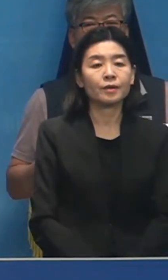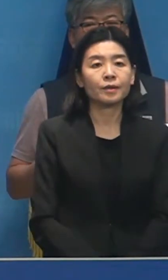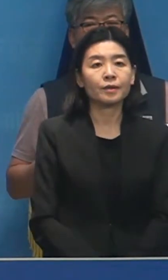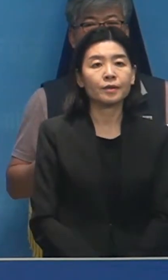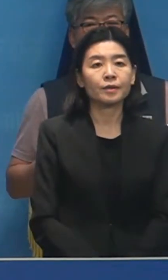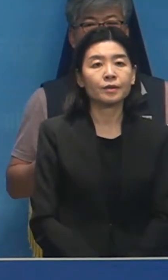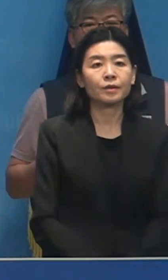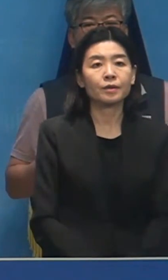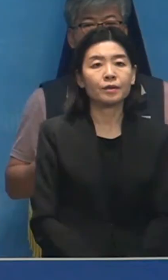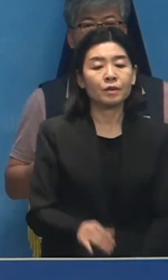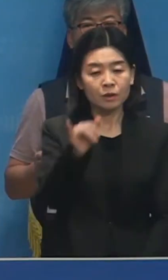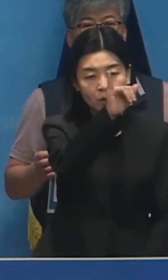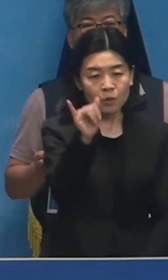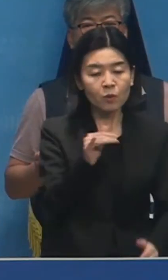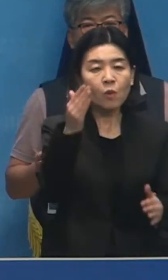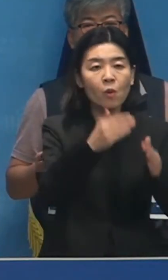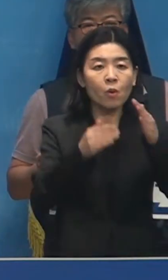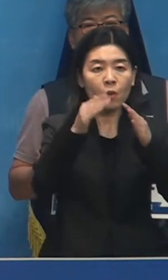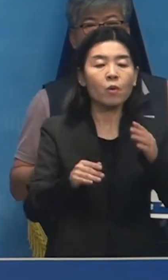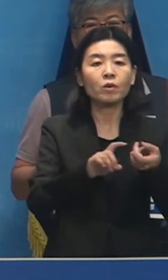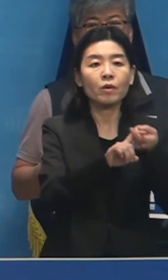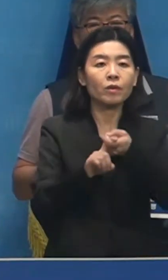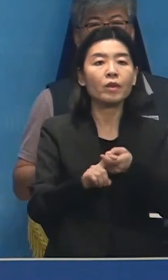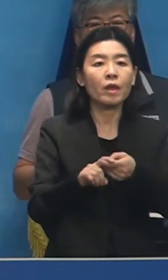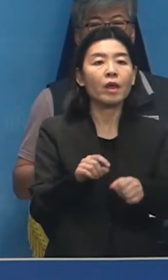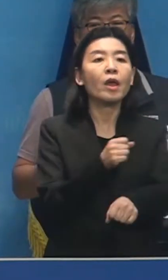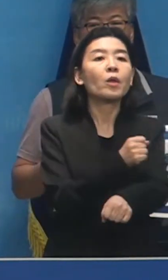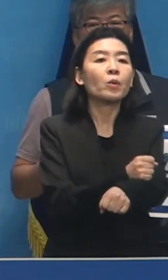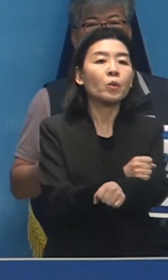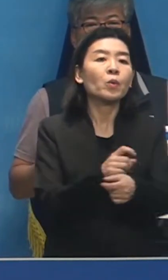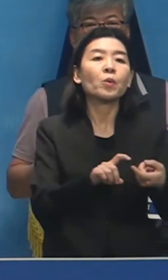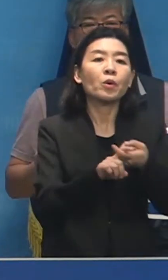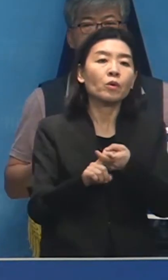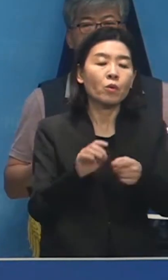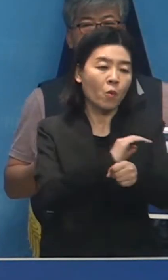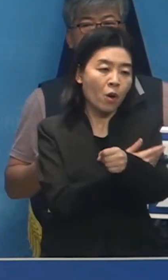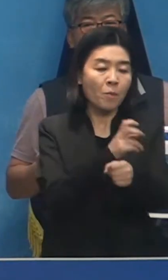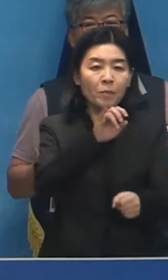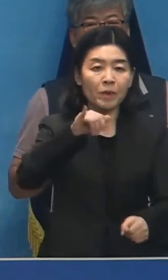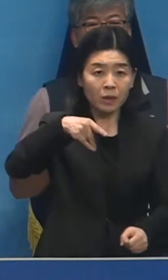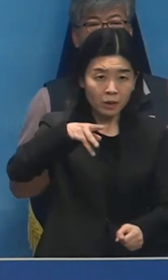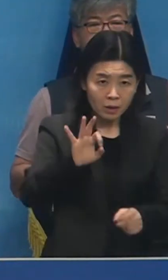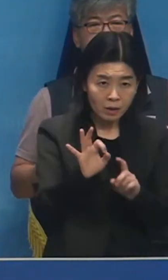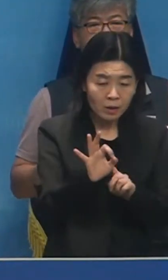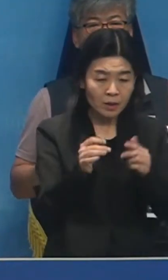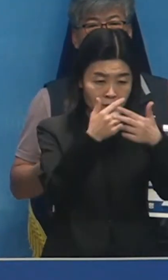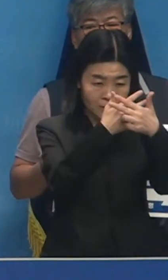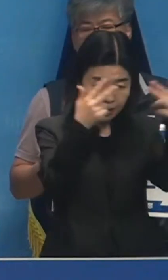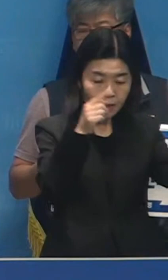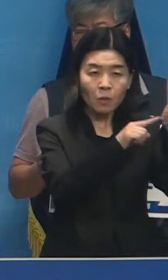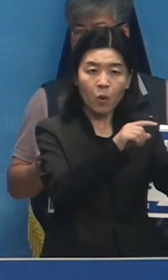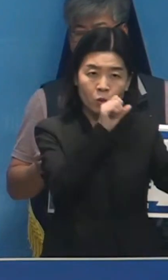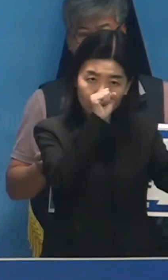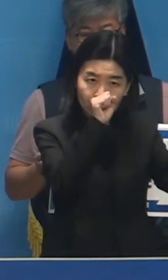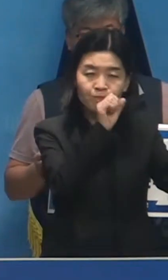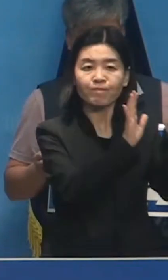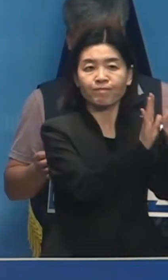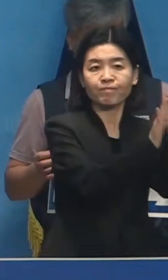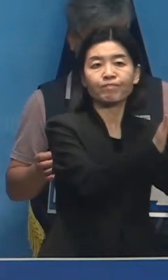이어서 전국 공공연대 노련 권미경 위원장님의 이재명 후보 지지선언에 대한 인사 말씀이